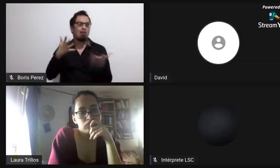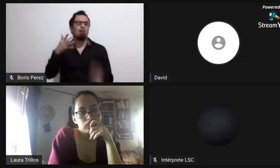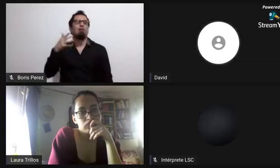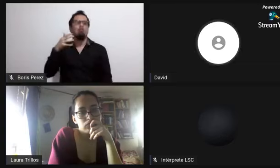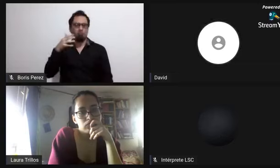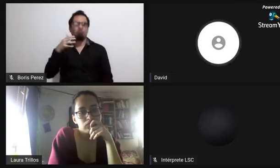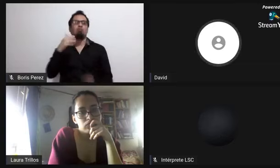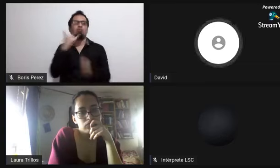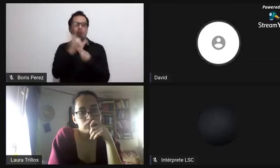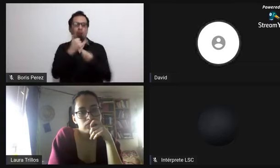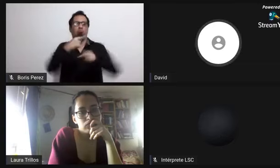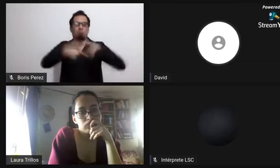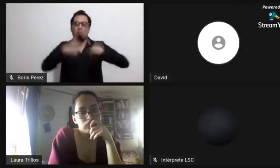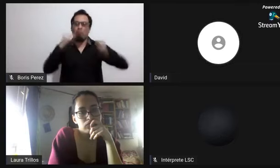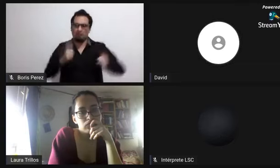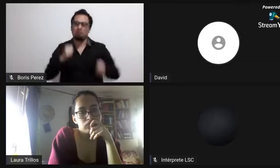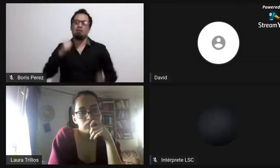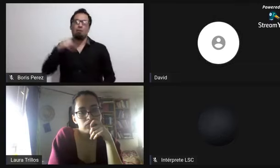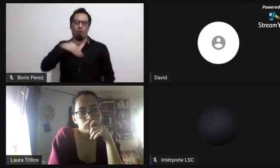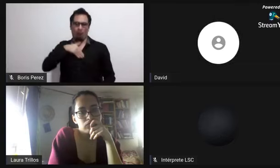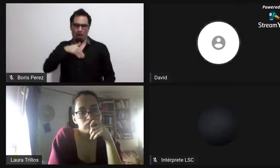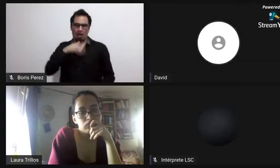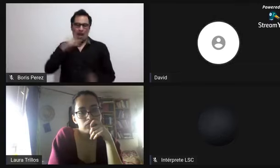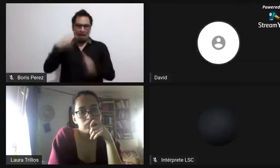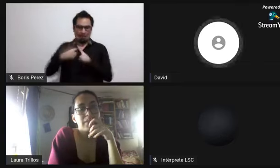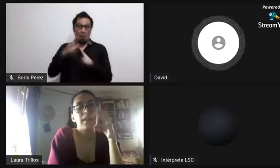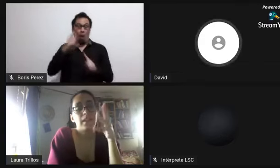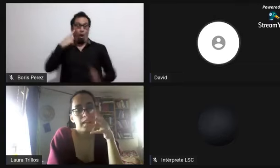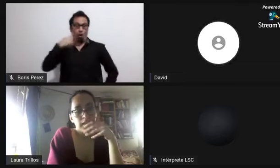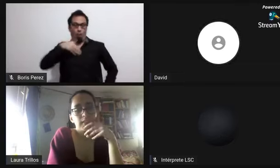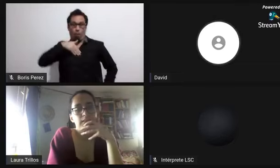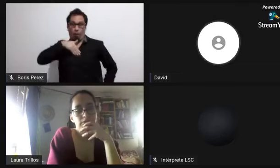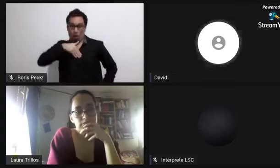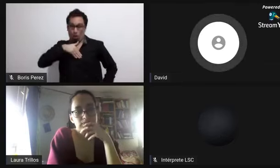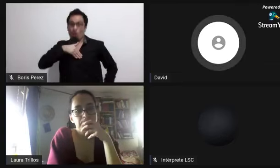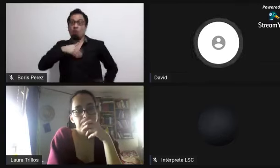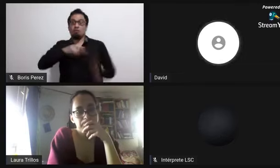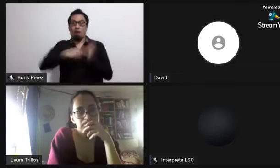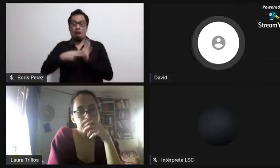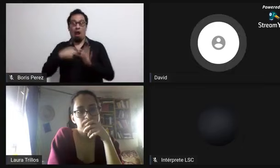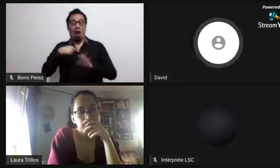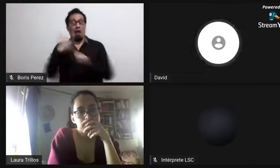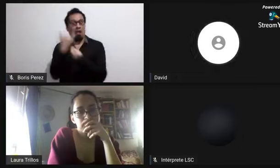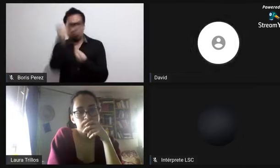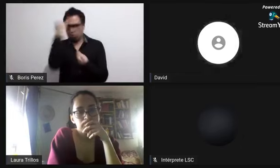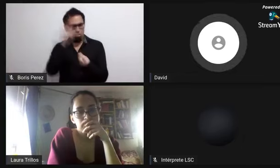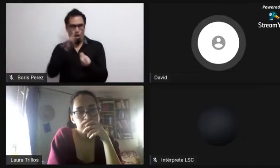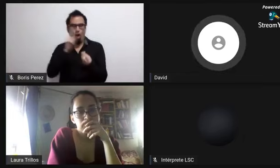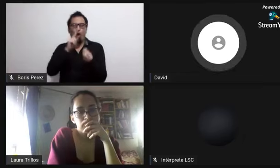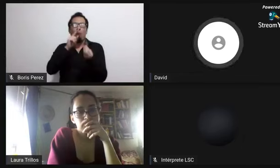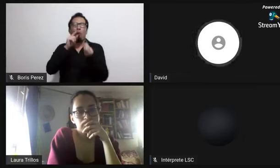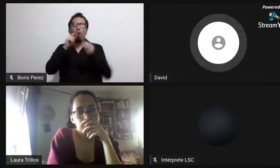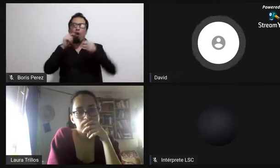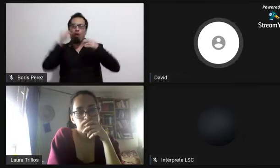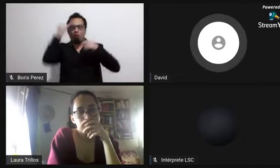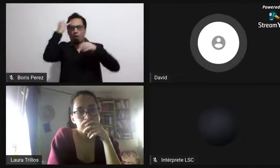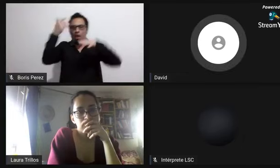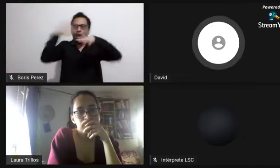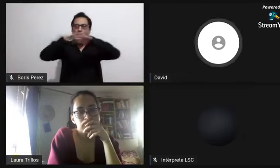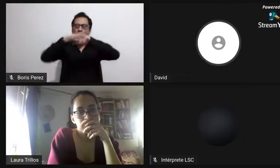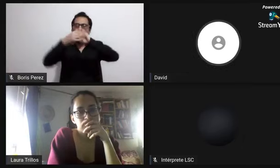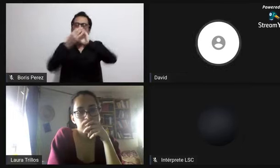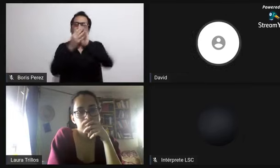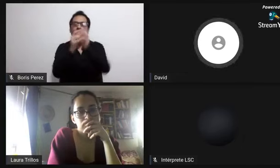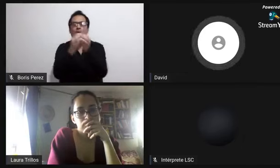surgir movimientos políticos, empiezan a surgir el movimiento conservador, el movimiento liberal, digamos, pero para el periodo